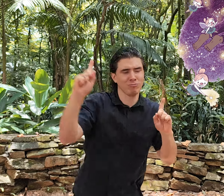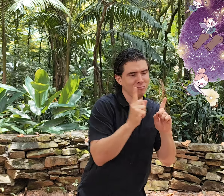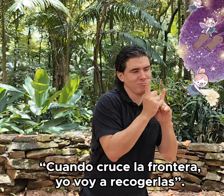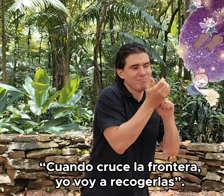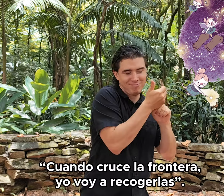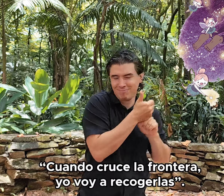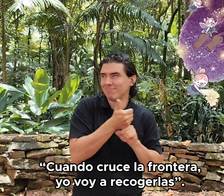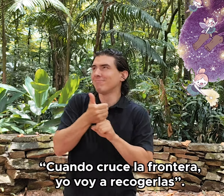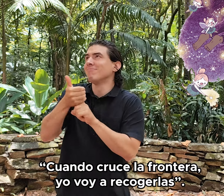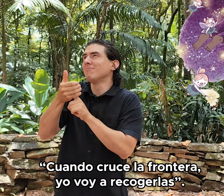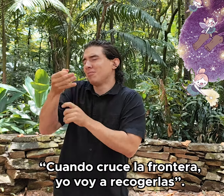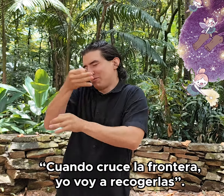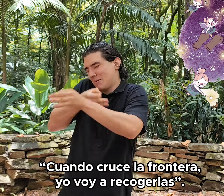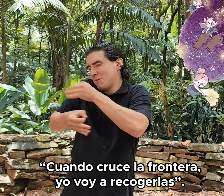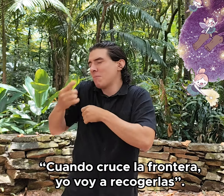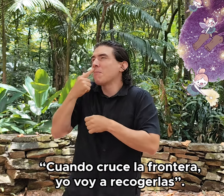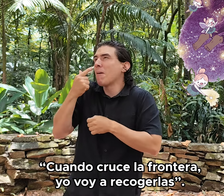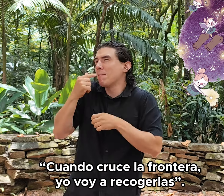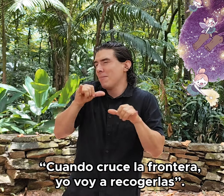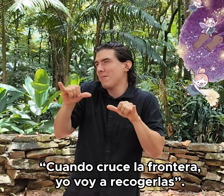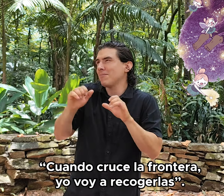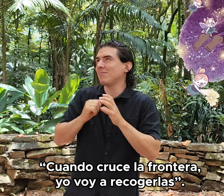Cuando cruce la frontera, yo voy a recogerlas.